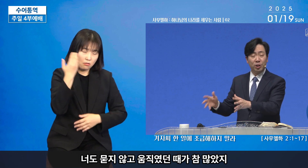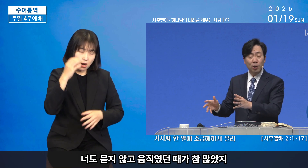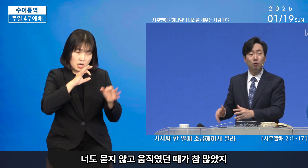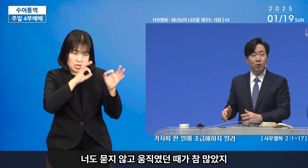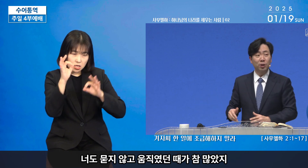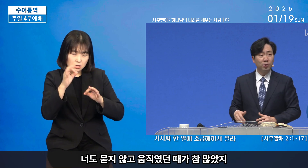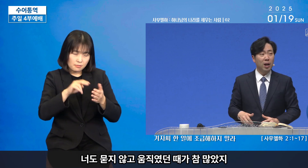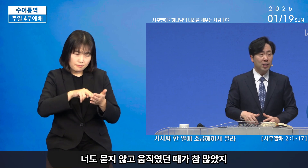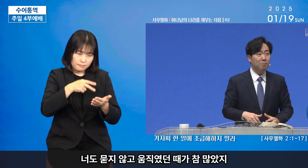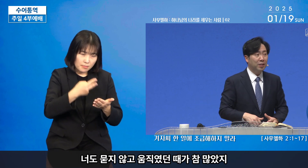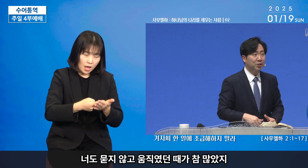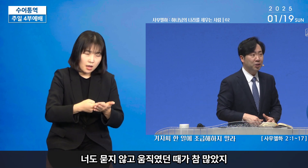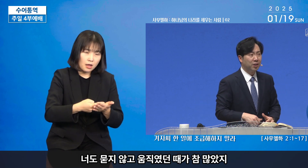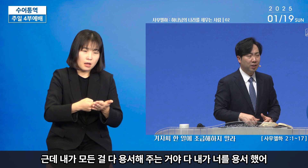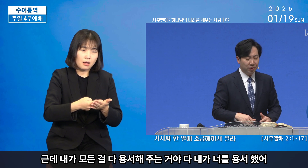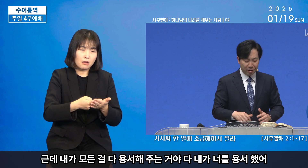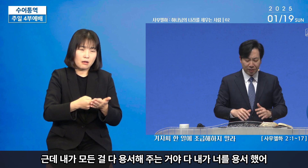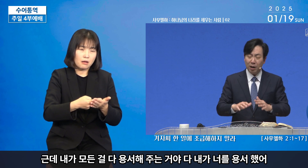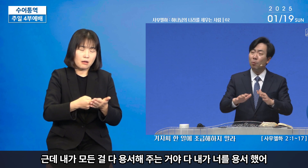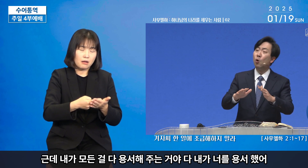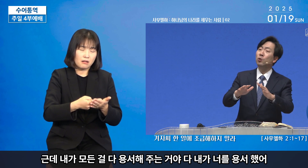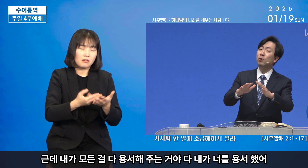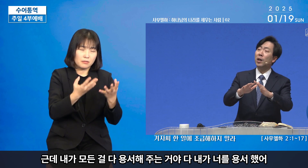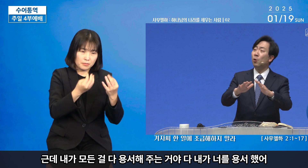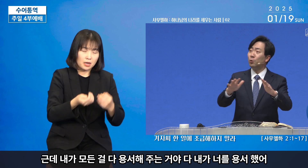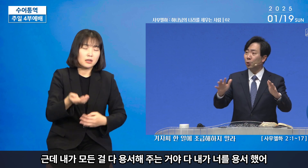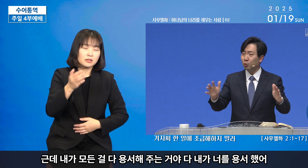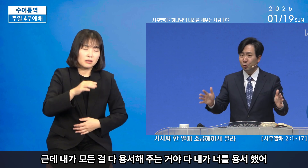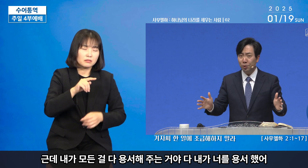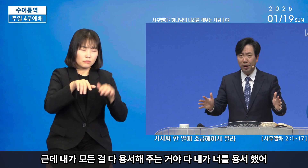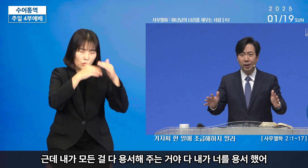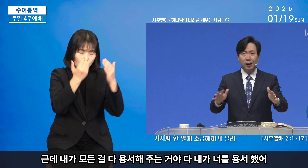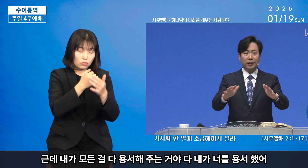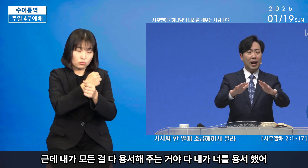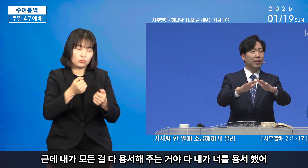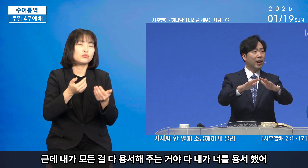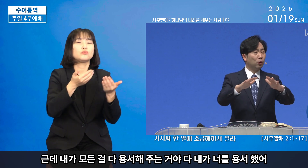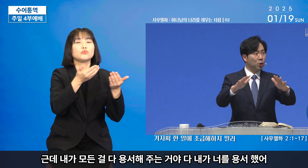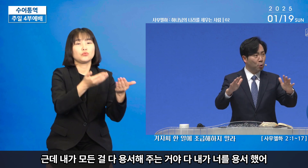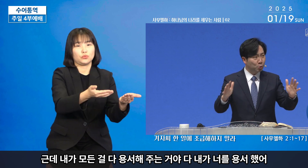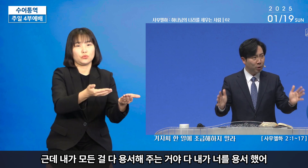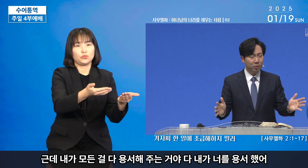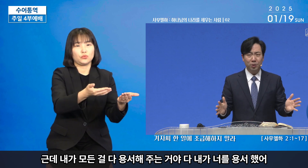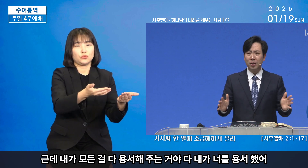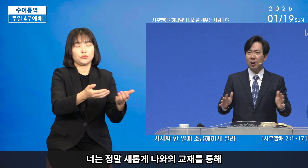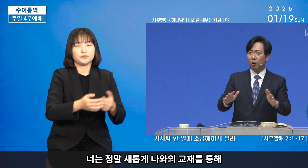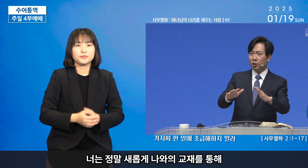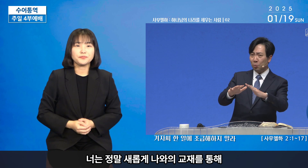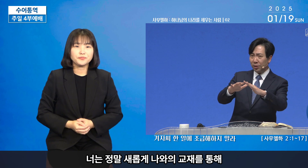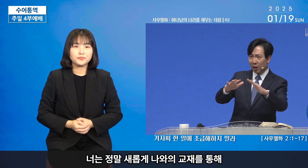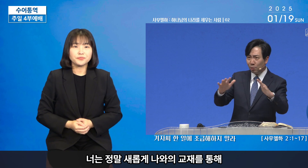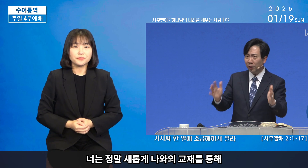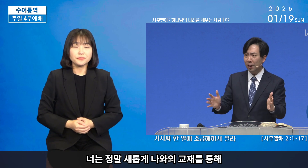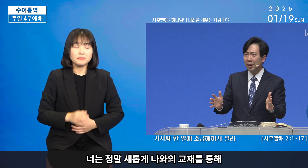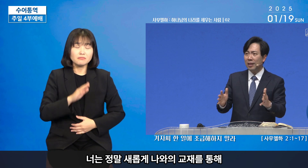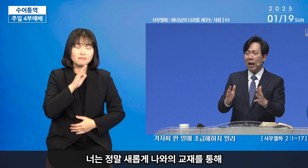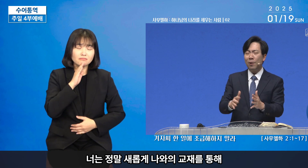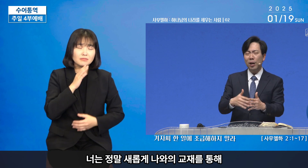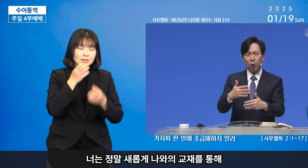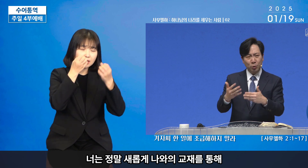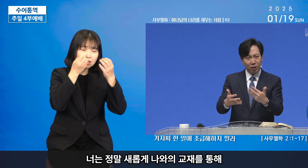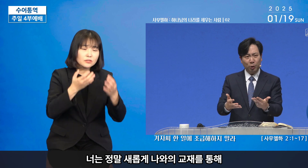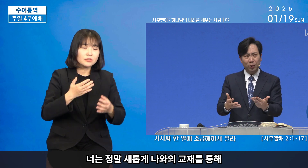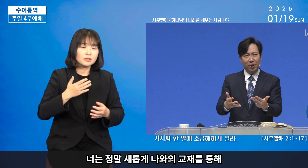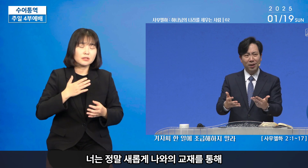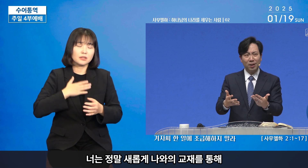너도 묻지 않고 움직였던 데가 참 많았지. 근데 내가 모든 걸 다 용서해 주는 거야. 다 내가 너를 용서했어. 너는 정말 새롭게